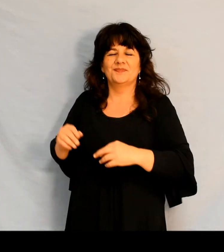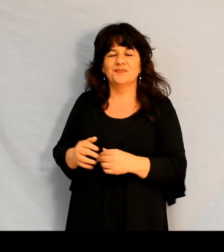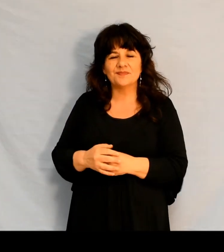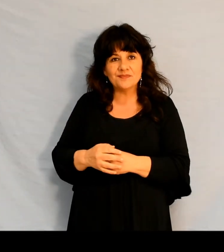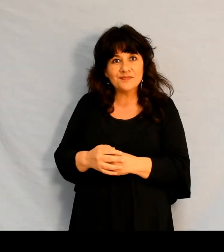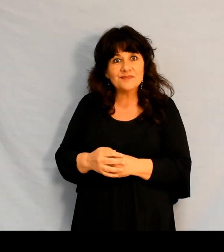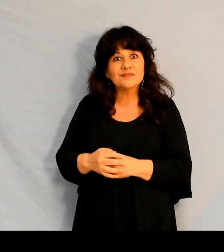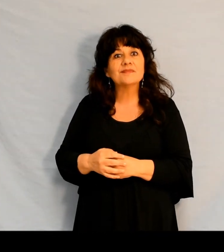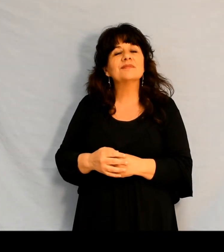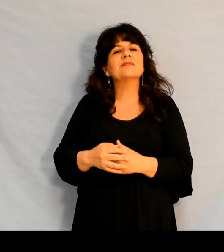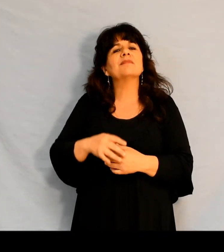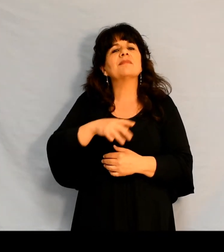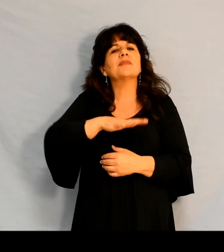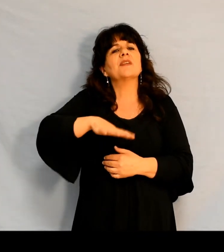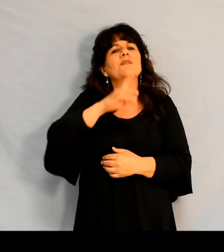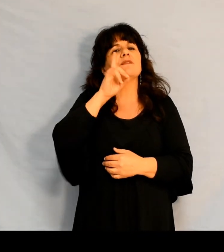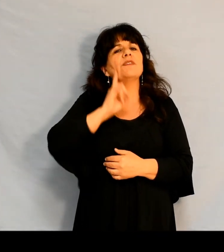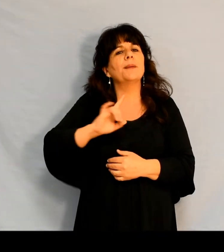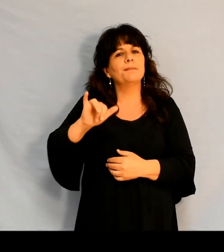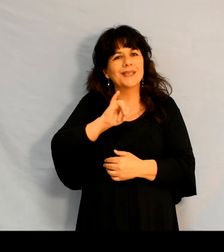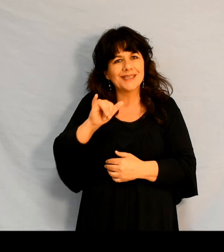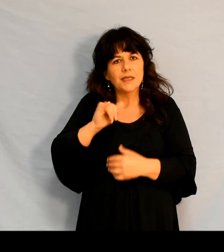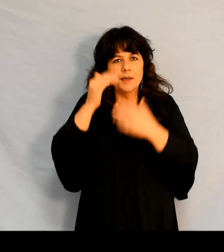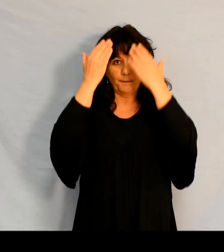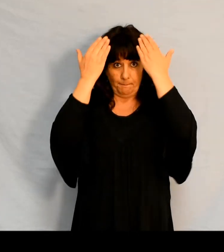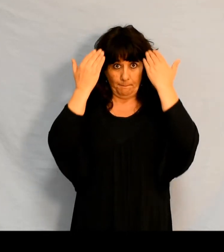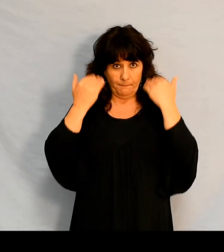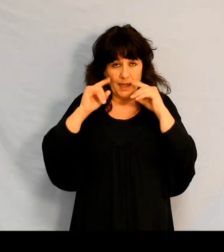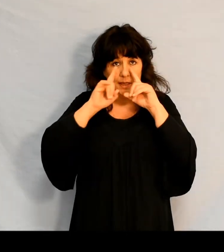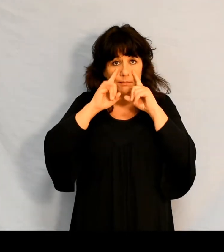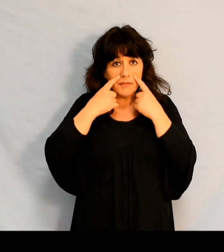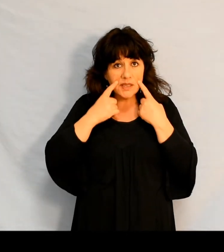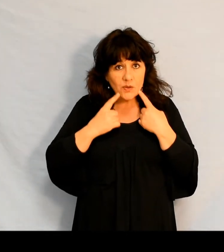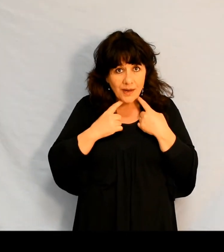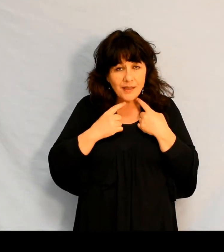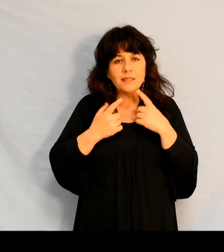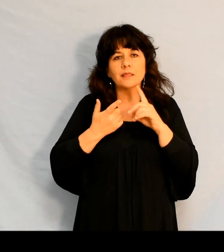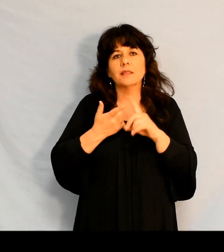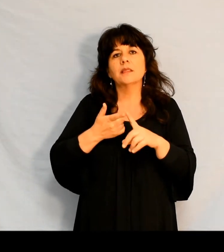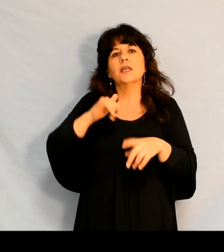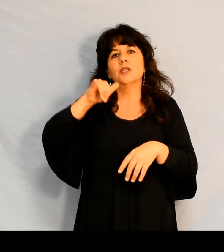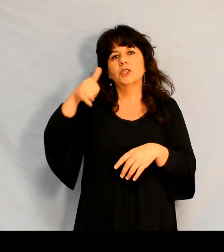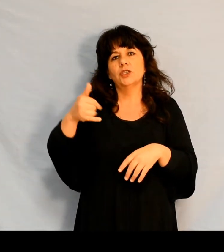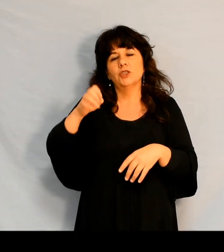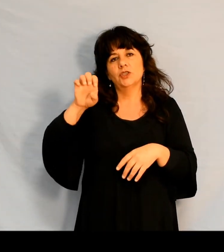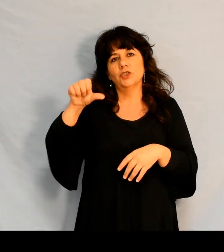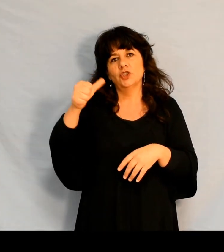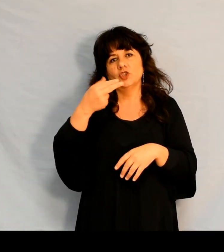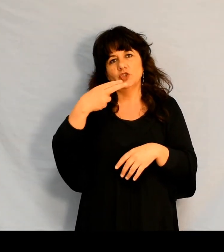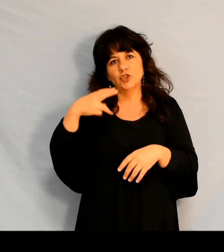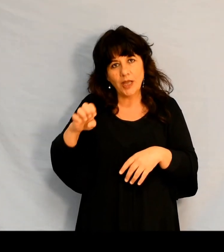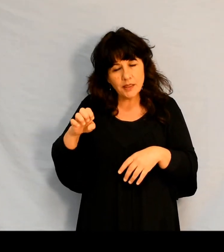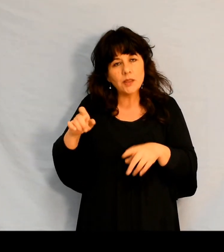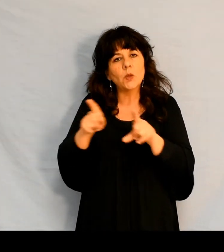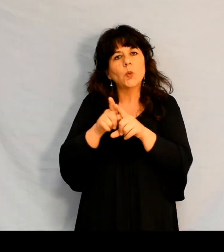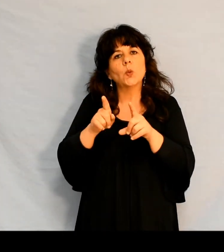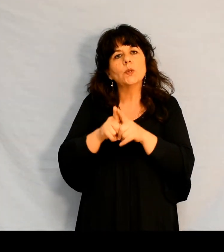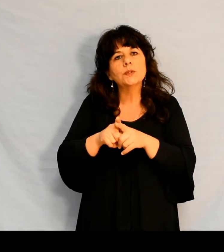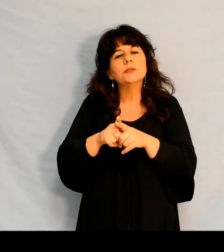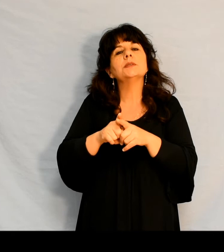C'était Marie-Madeleine, Jeanne et Marie, mère de Jacques. Les autres femmes